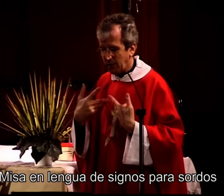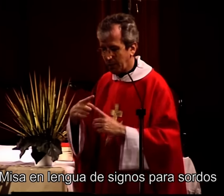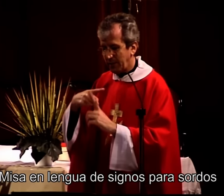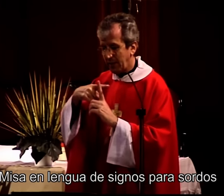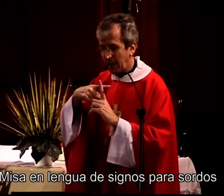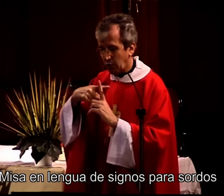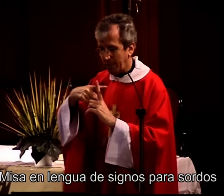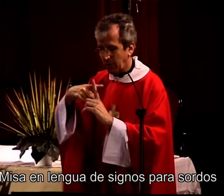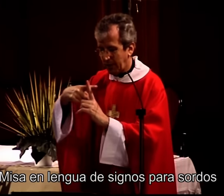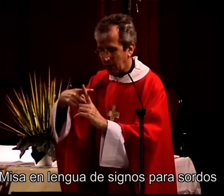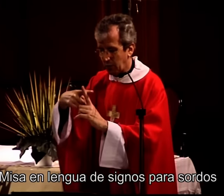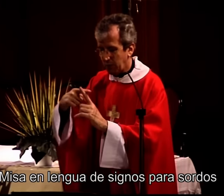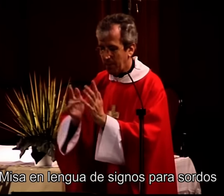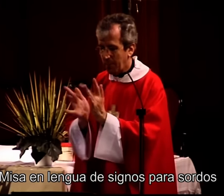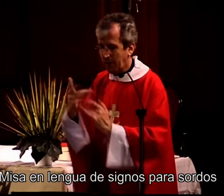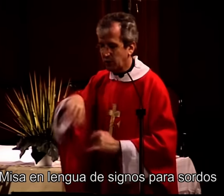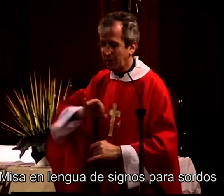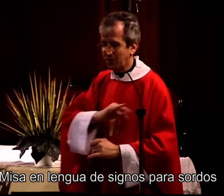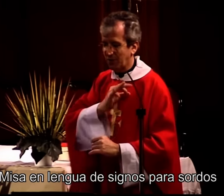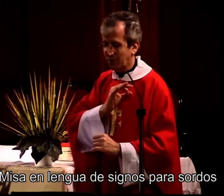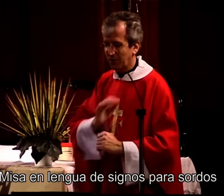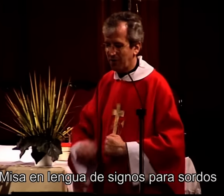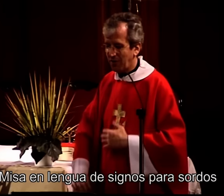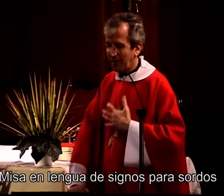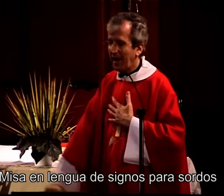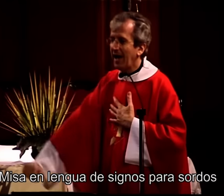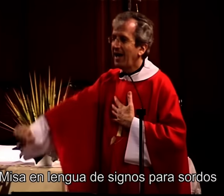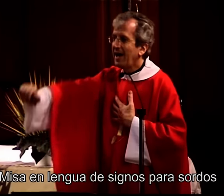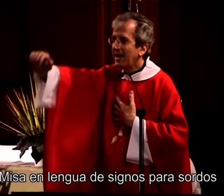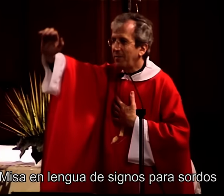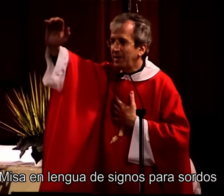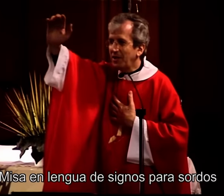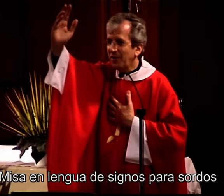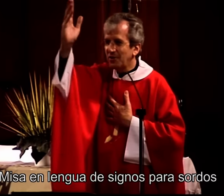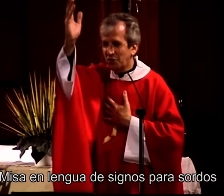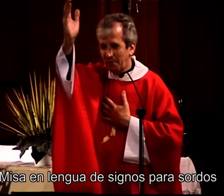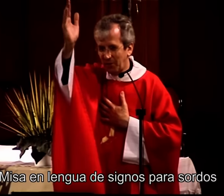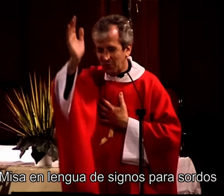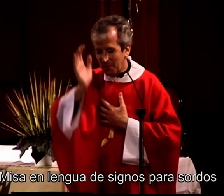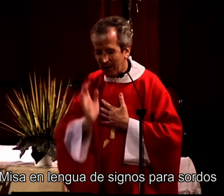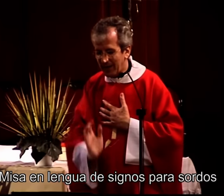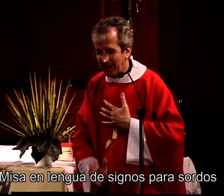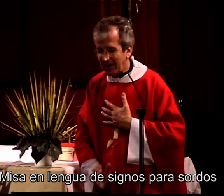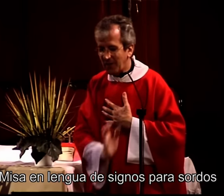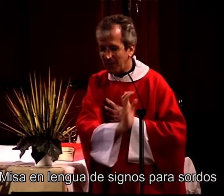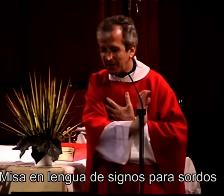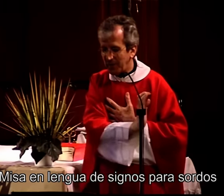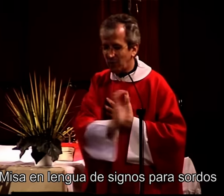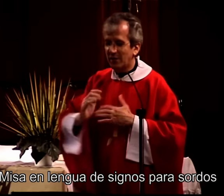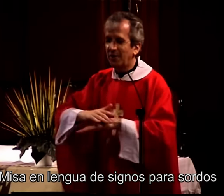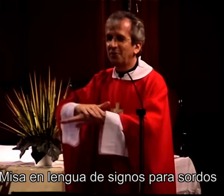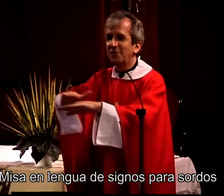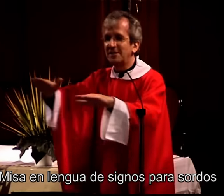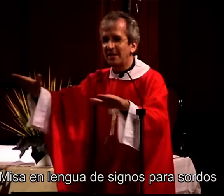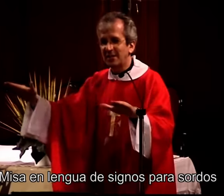padecer el tormento de la cruz. Por Jesucristo nuestro Señor, la bendición de Dios Todopoderoso, Padre, Hijo y